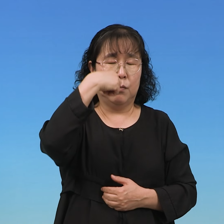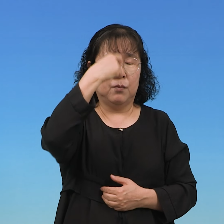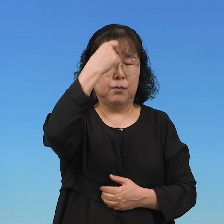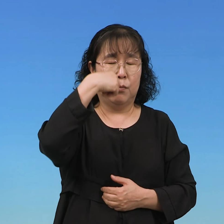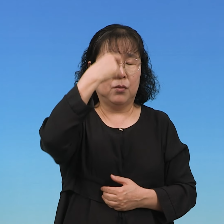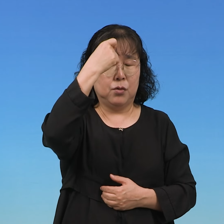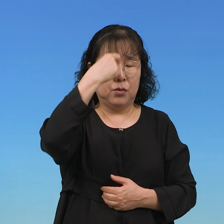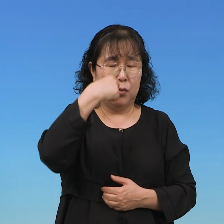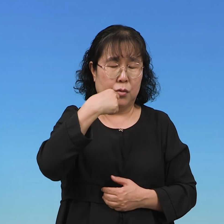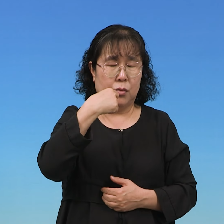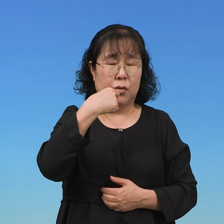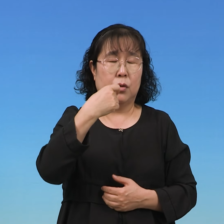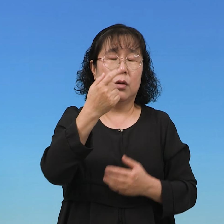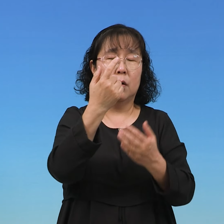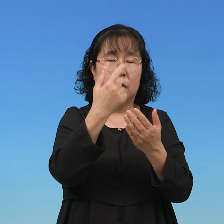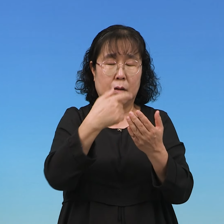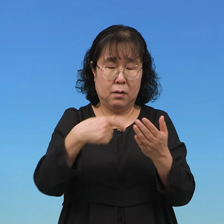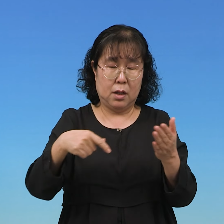그